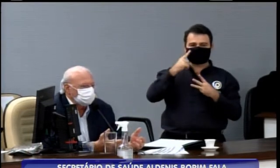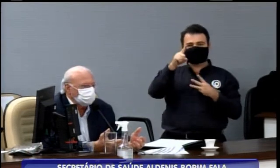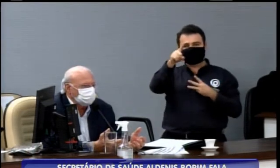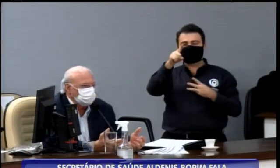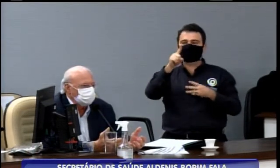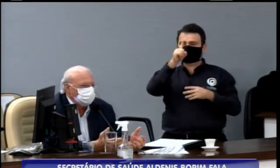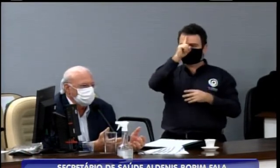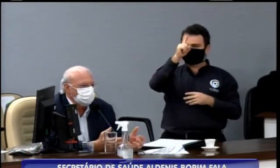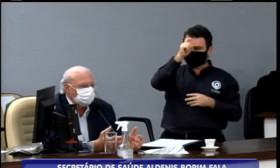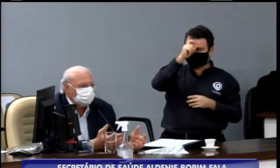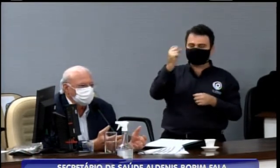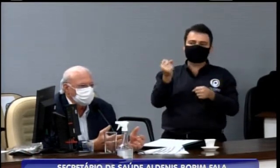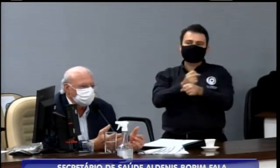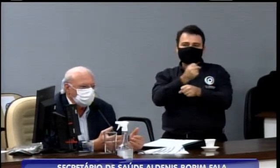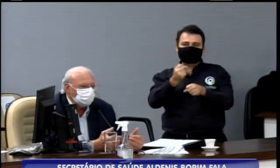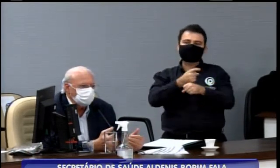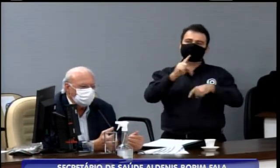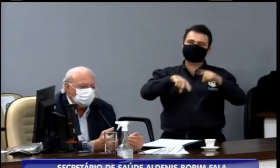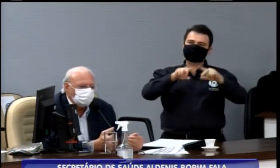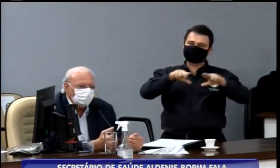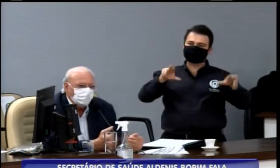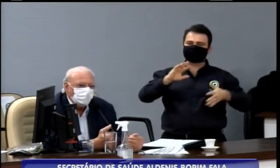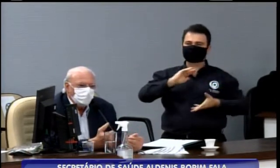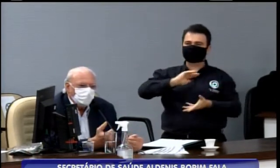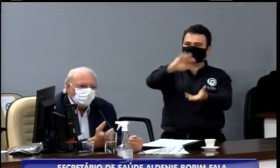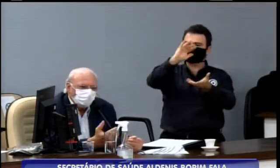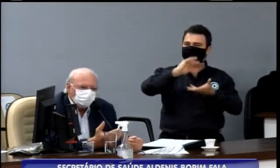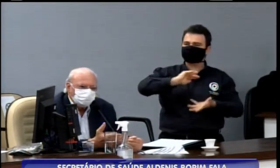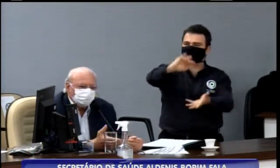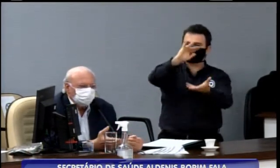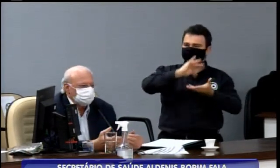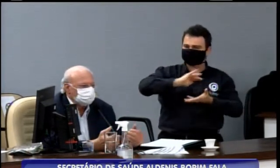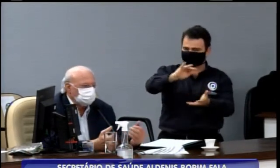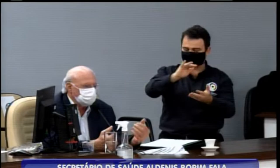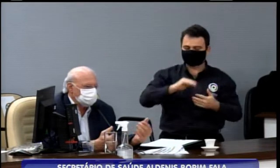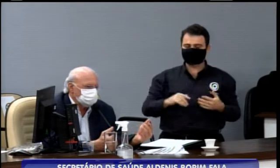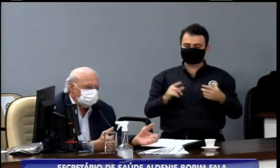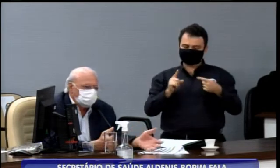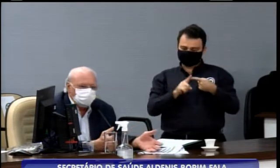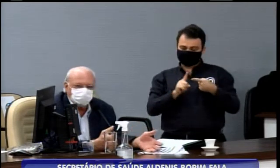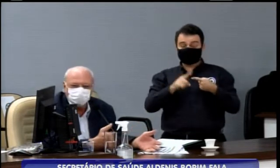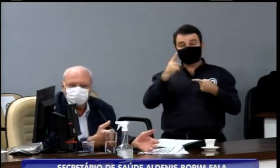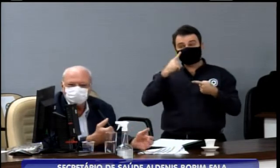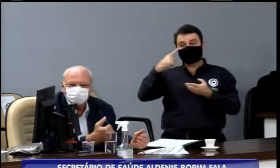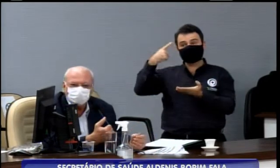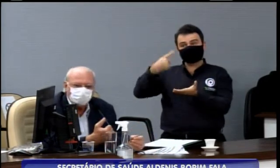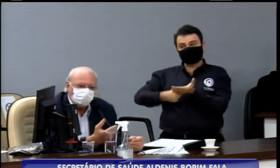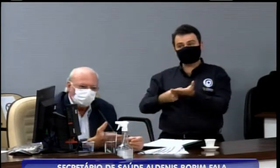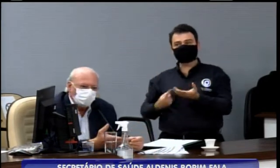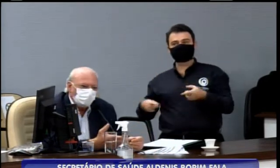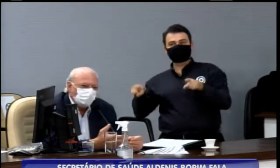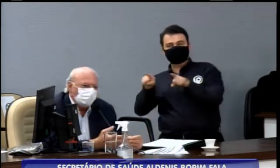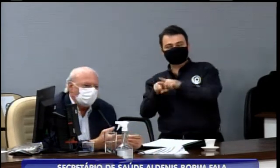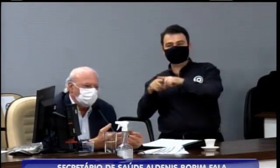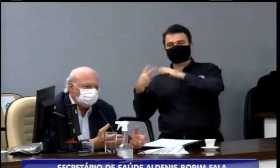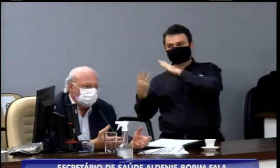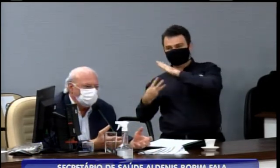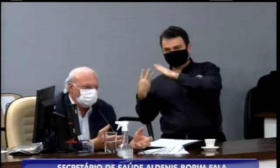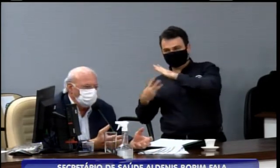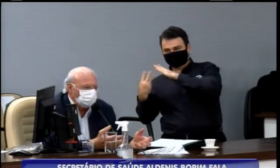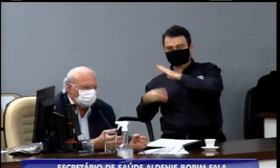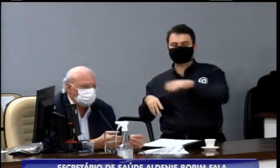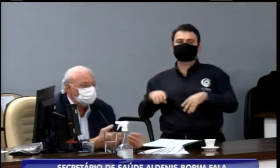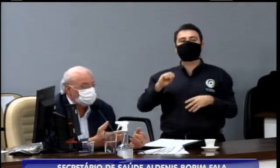equipar o hospital, né? Equipar o hospital com serviços de terceiros, com compra